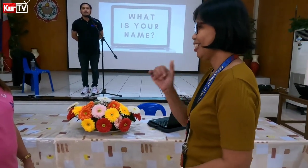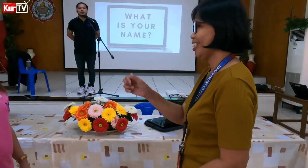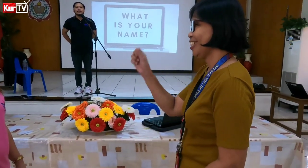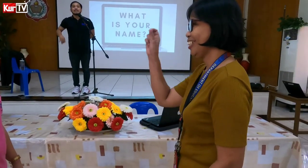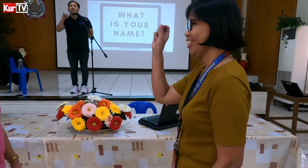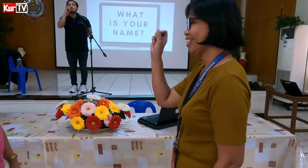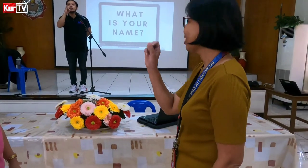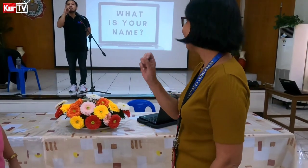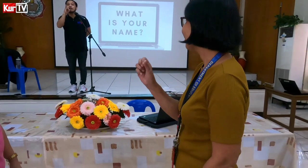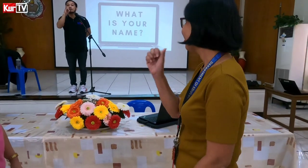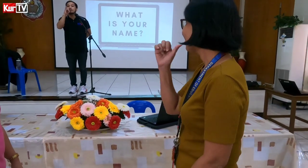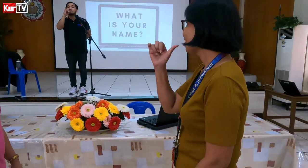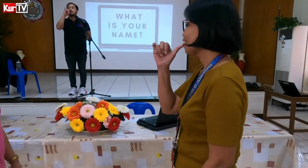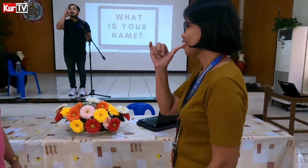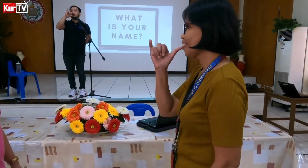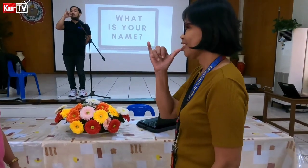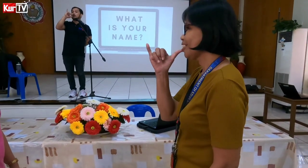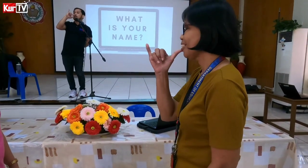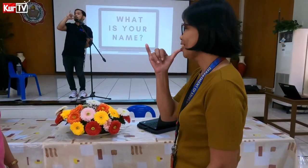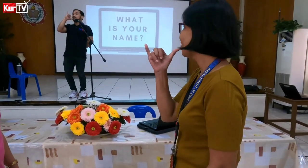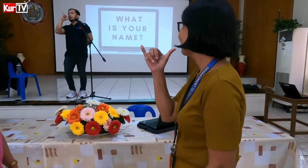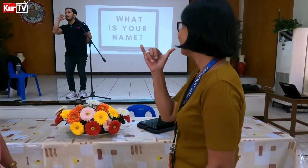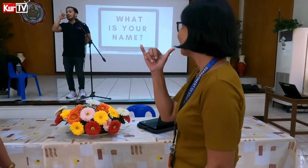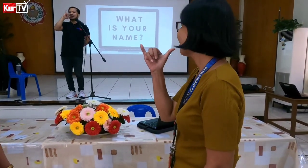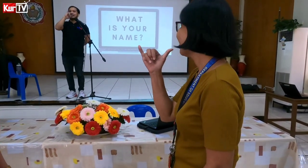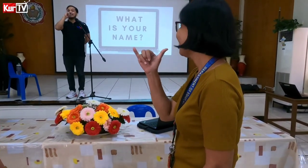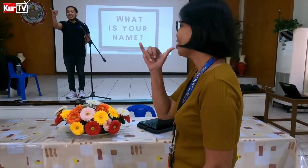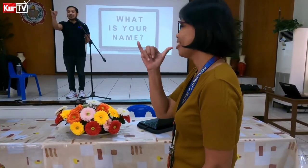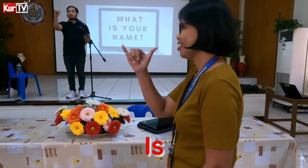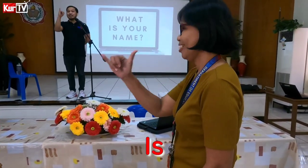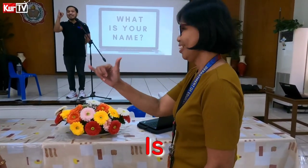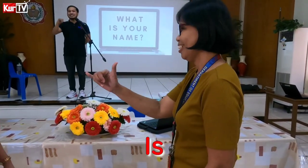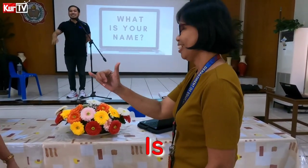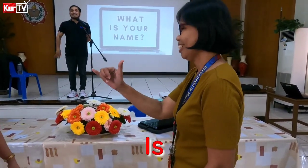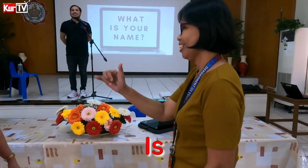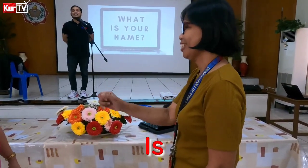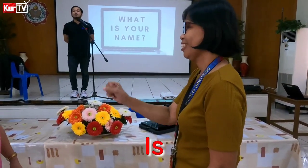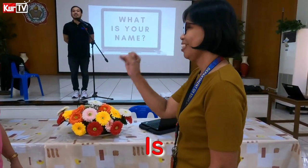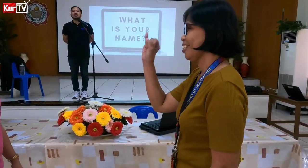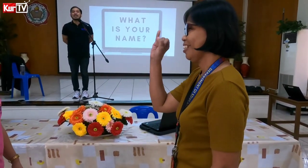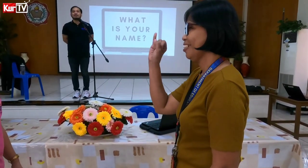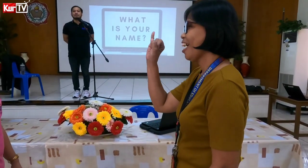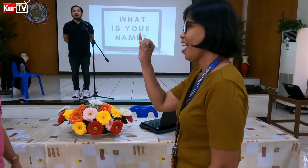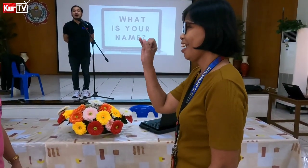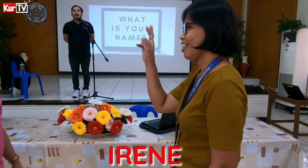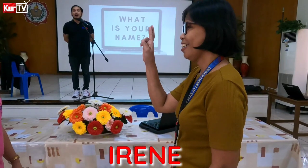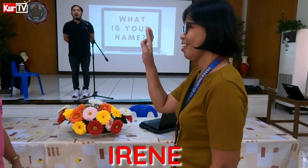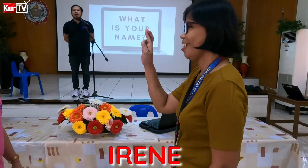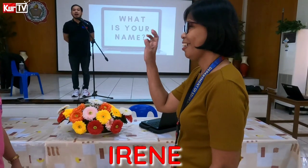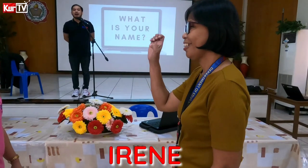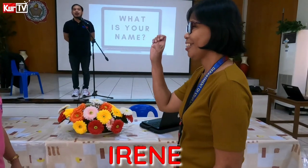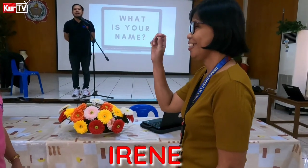name. Slide mo yan, ma'am. Bumunta ka to. Bako tayo. Slide mo. Is. Then spell your name.